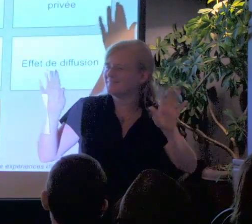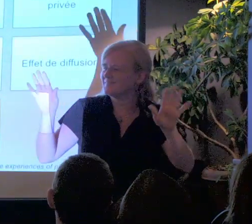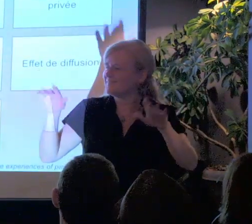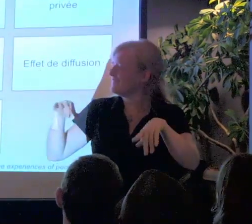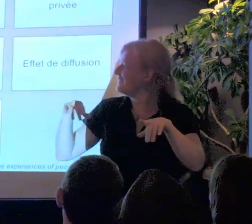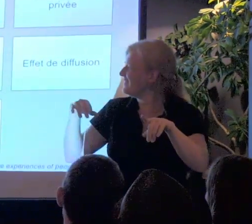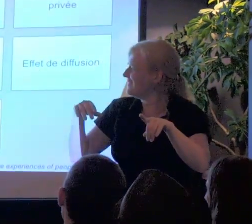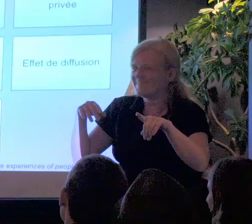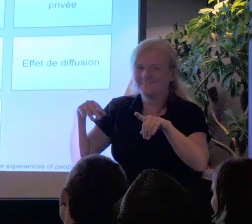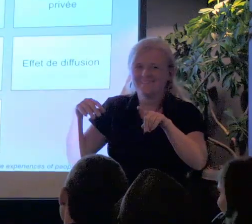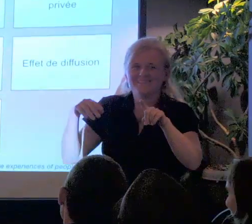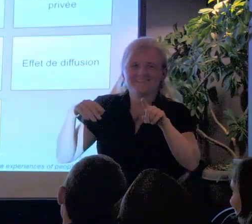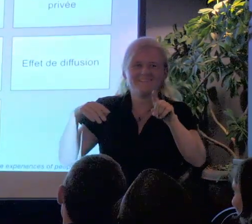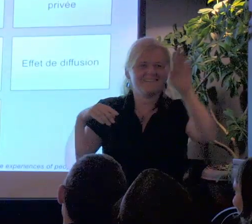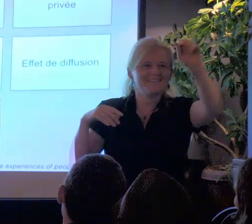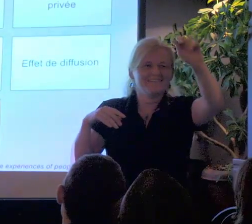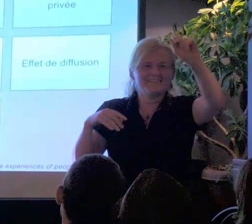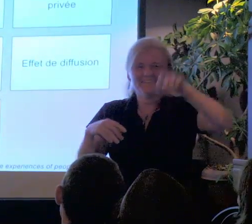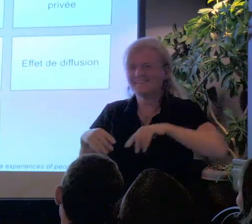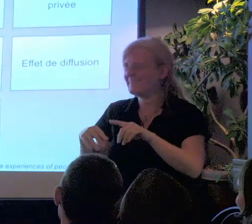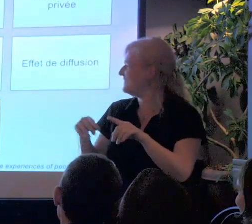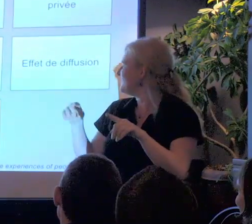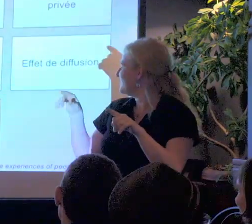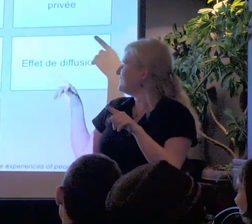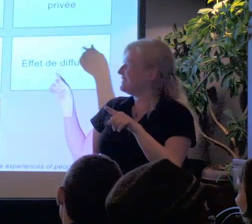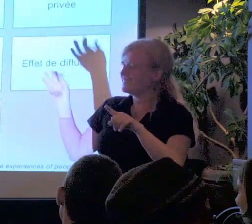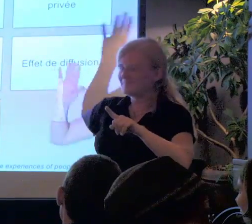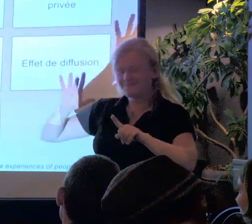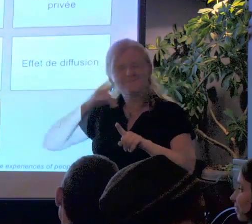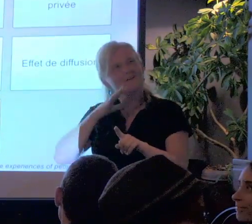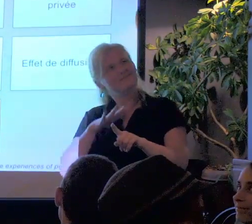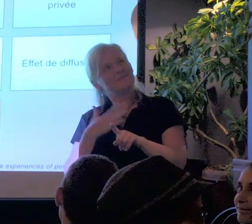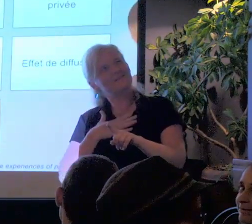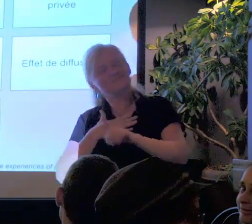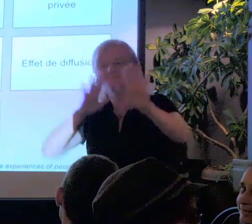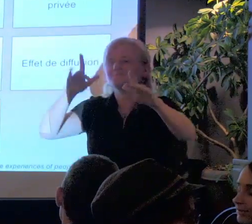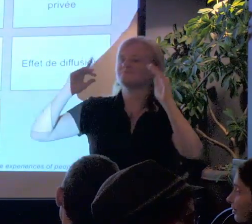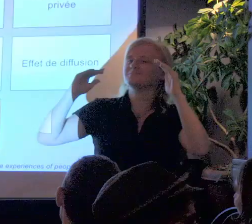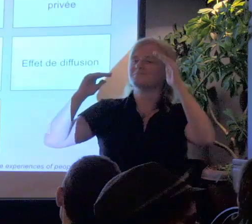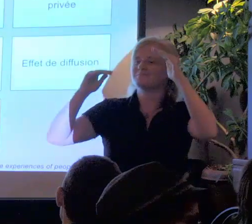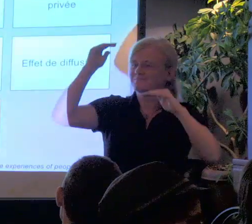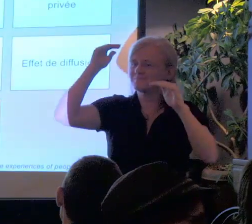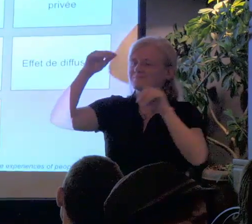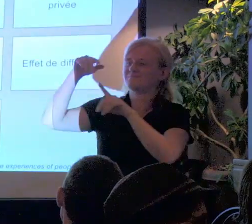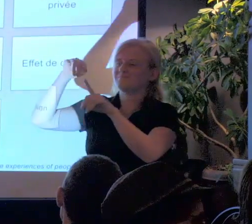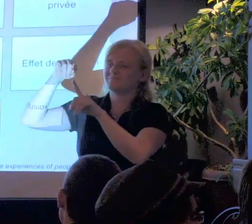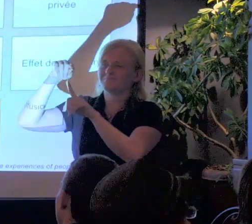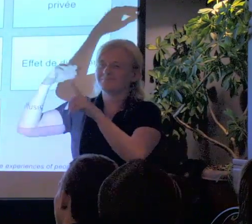excusez, je viens de voir ma fille à l'extérieur, puis j'ai eu un petit choc, mais c'est mon conjoint, en fait, qui balade ma fille.